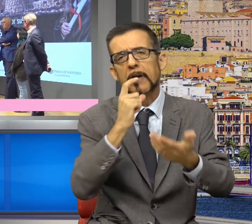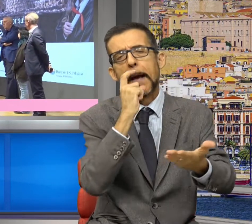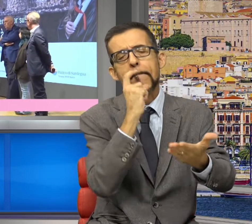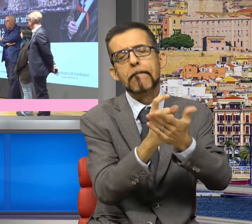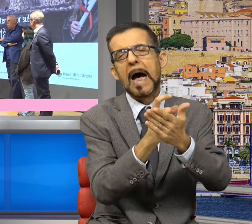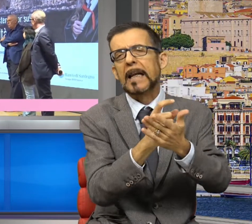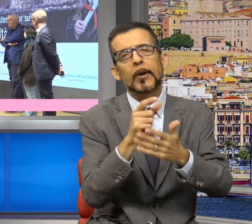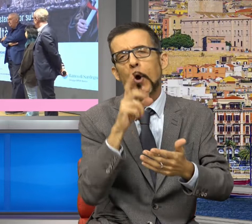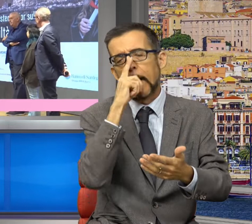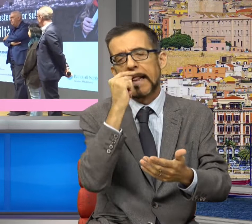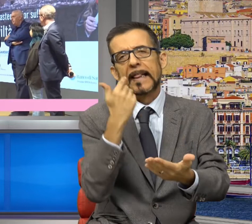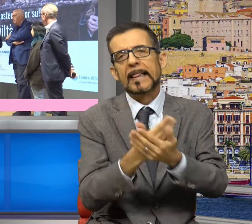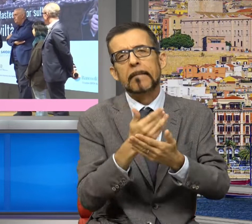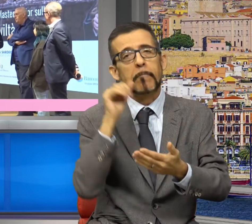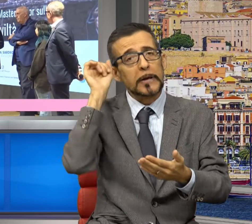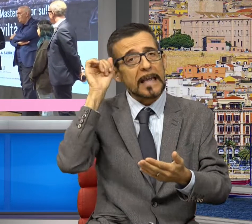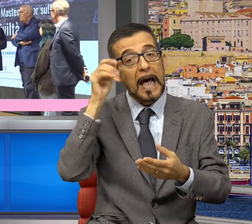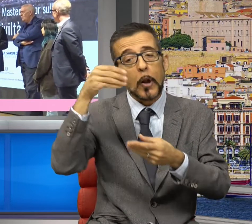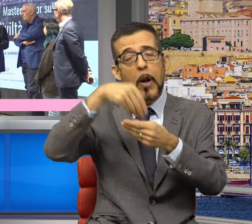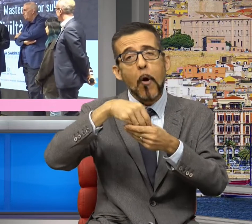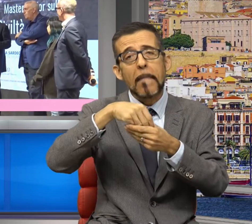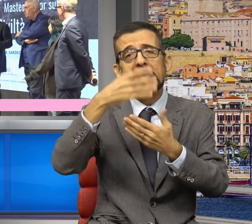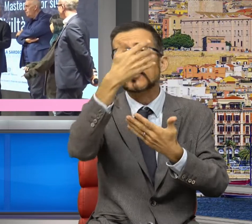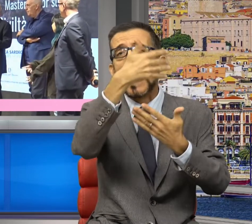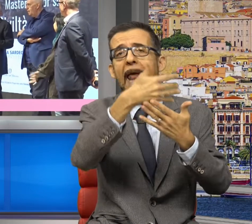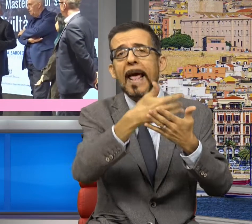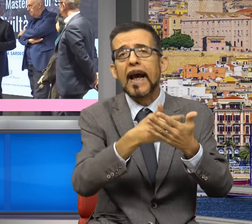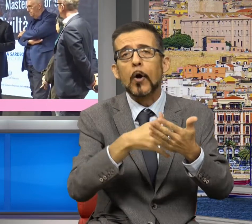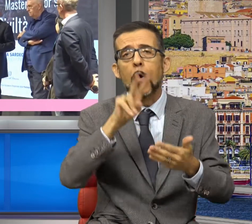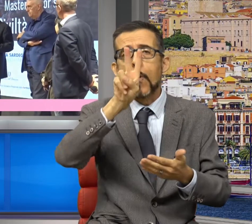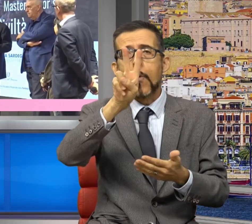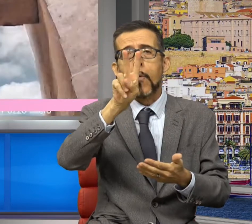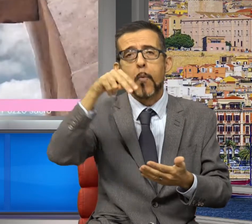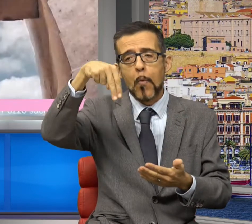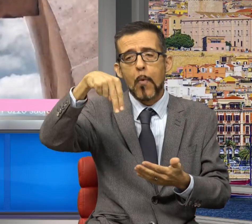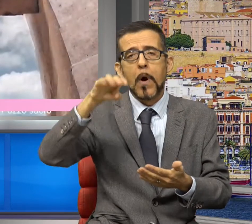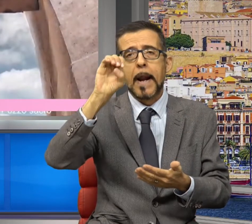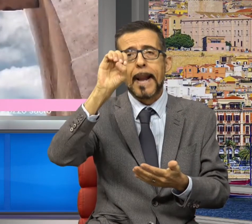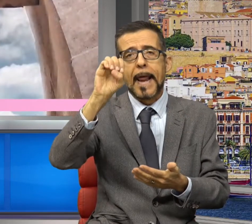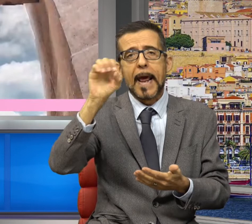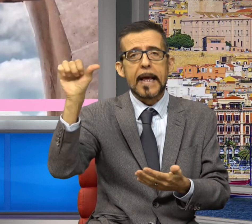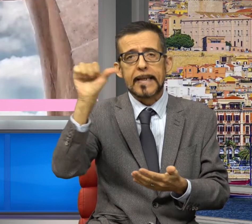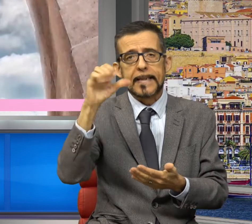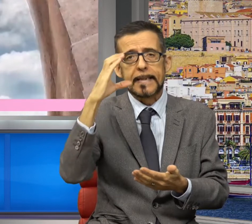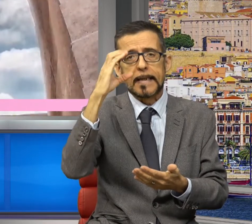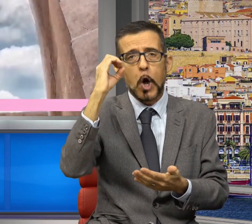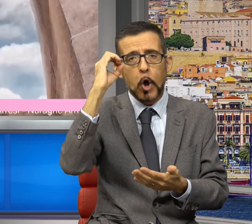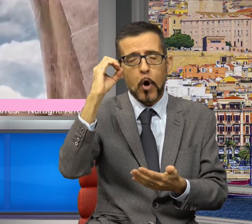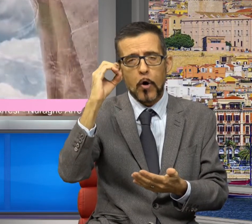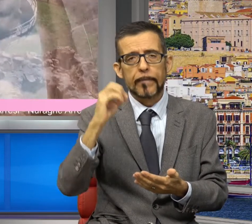stata inserita nell'elenco provvisorio dell'UNESCO, l'Organizzazione delle Nazioni Unite per l'Educazione, la Scienza e la Cultura,